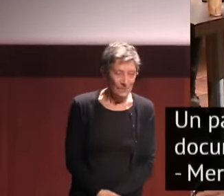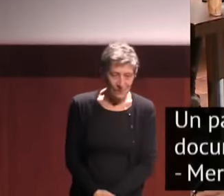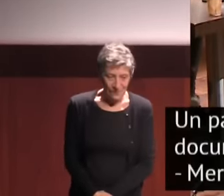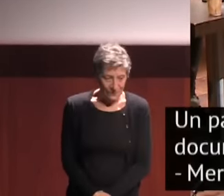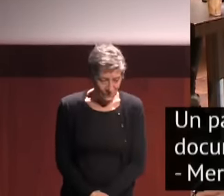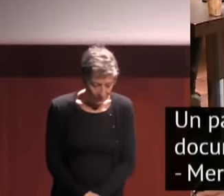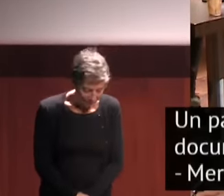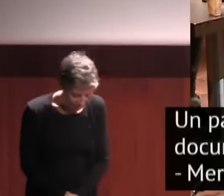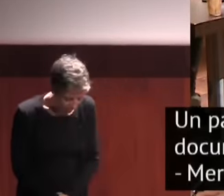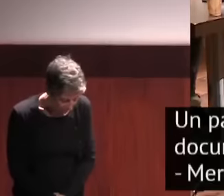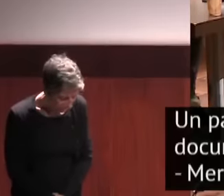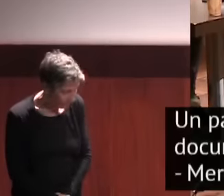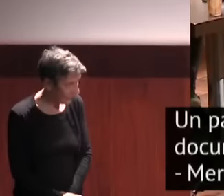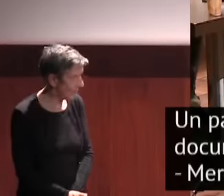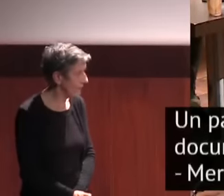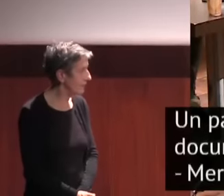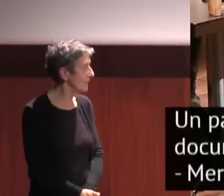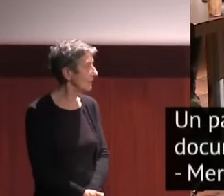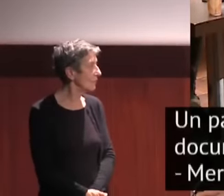Merci.